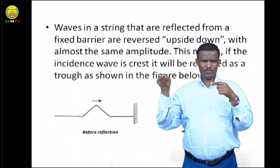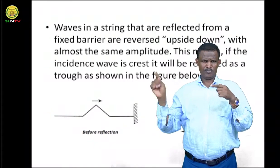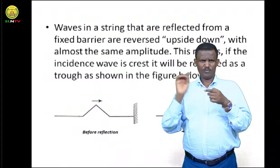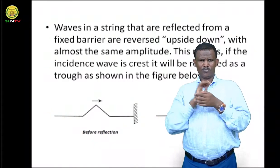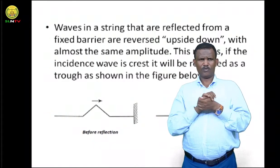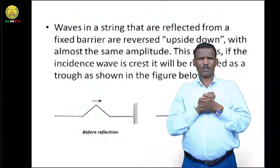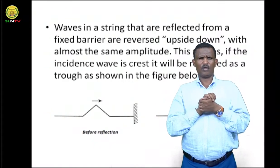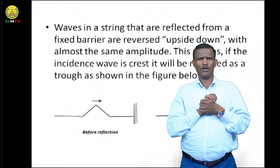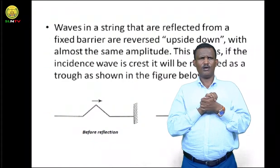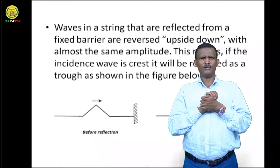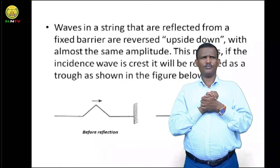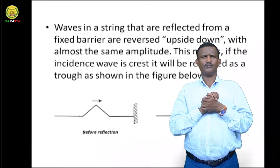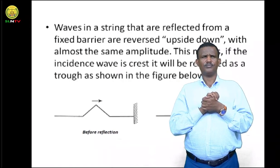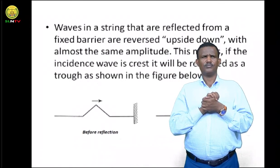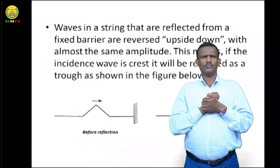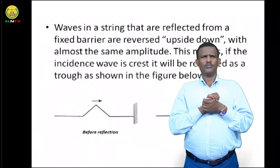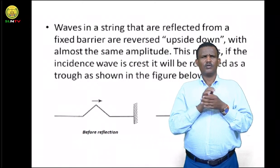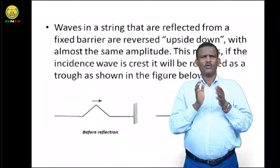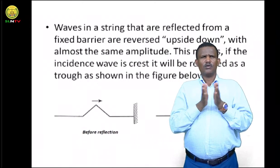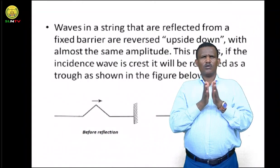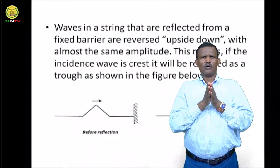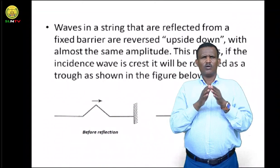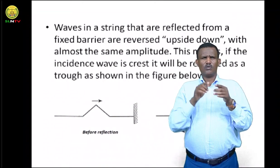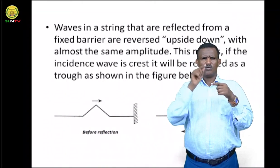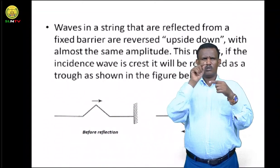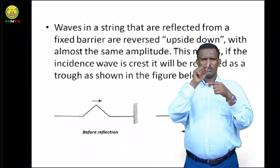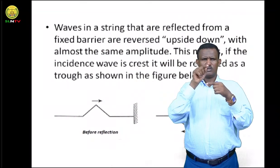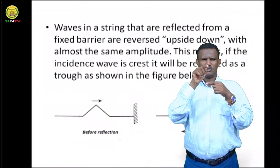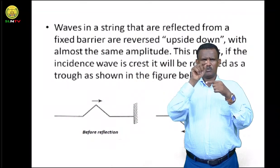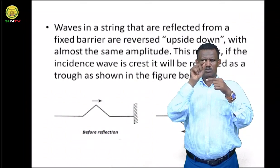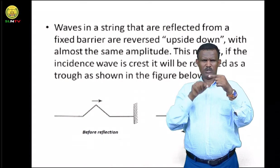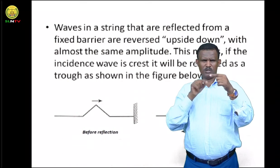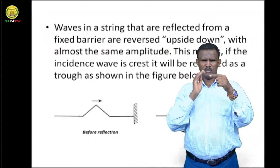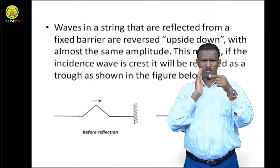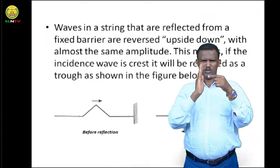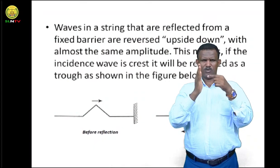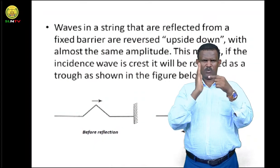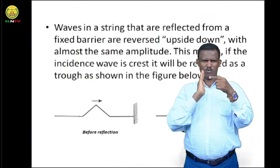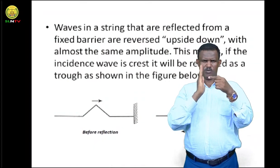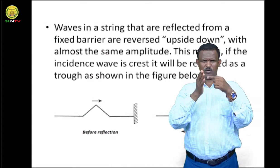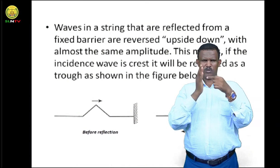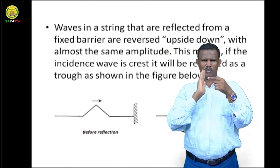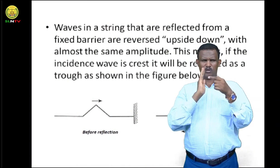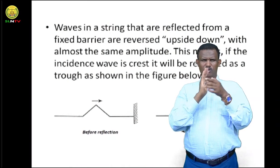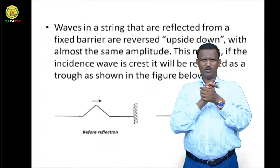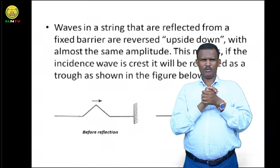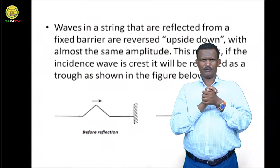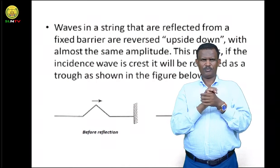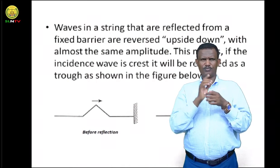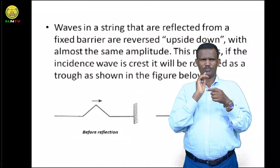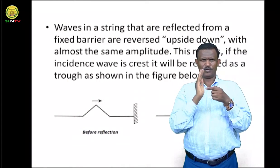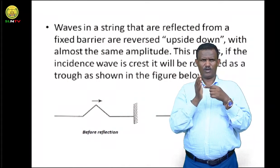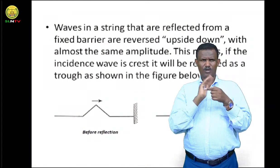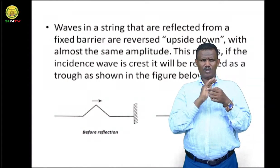marka hore trough ahaana wuxuu noqonayaa maxay crust waxaan leenahay taa macnaheegu waxay tahay in sida wave is a crust it will